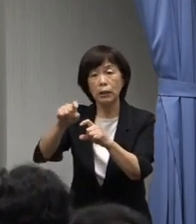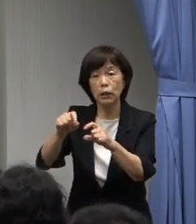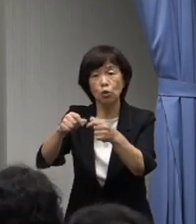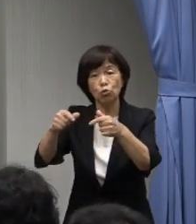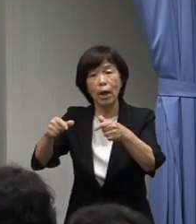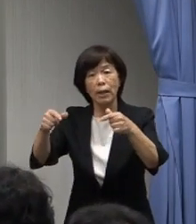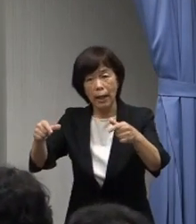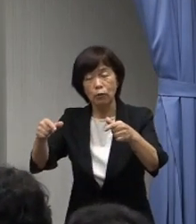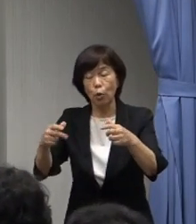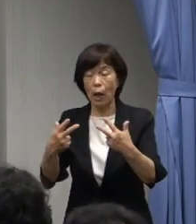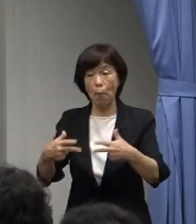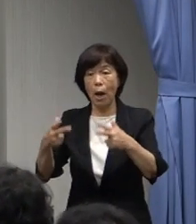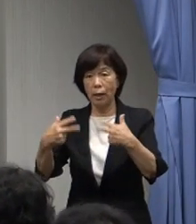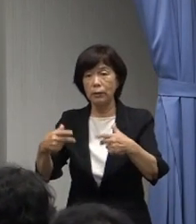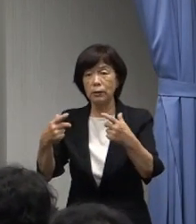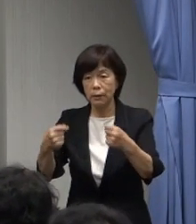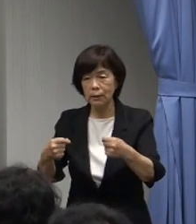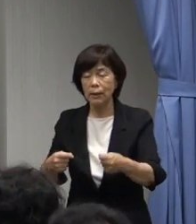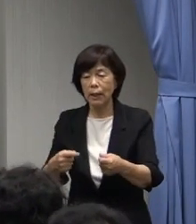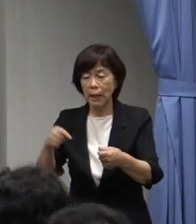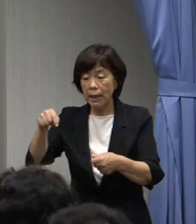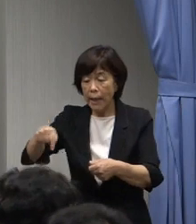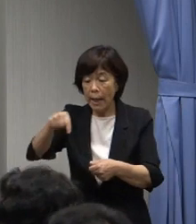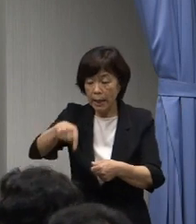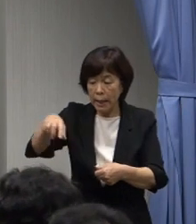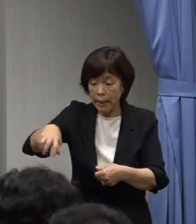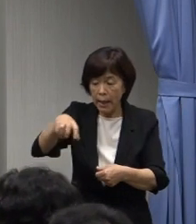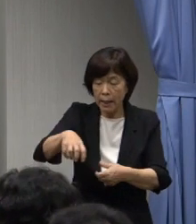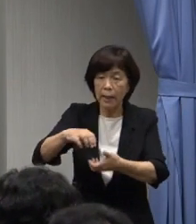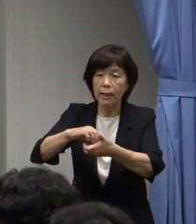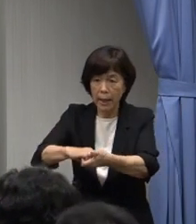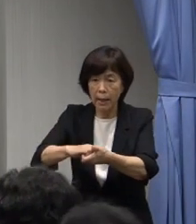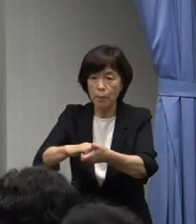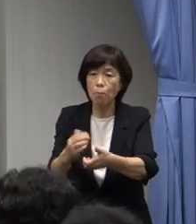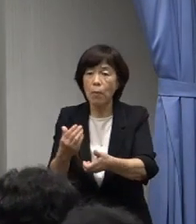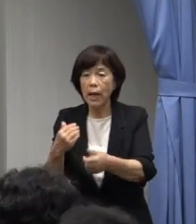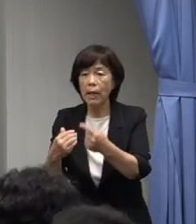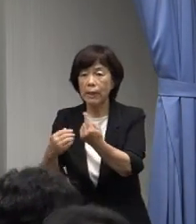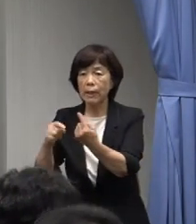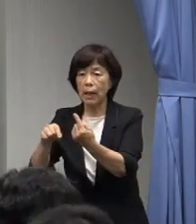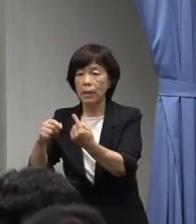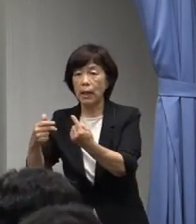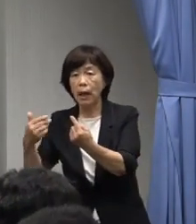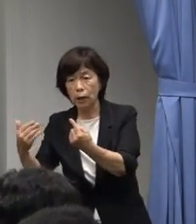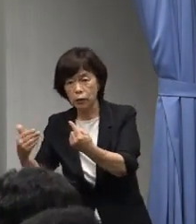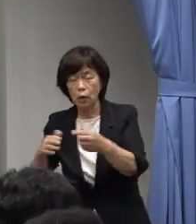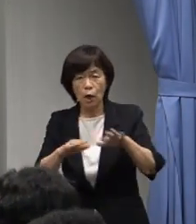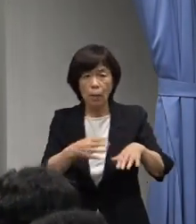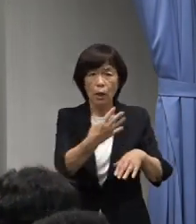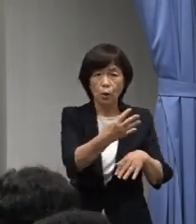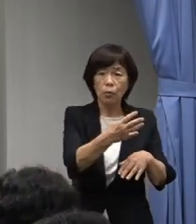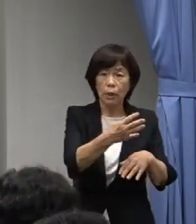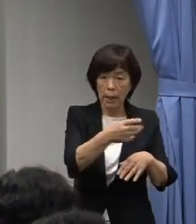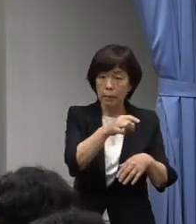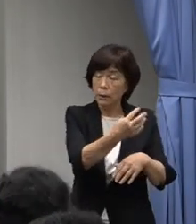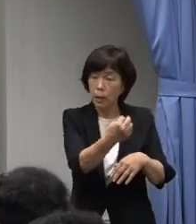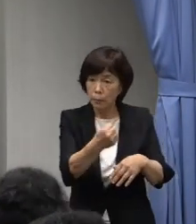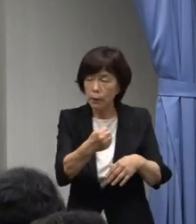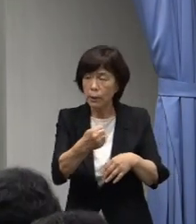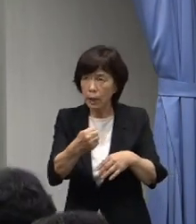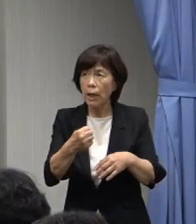。毎週この定点観測になった時は 1.79 でしたから、今 4.33 で約 2.4 倍にな